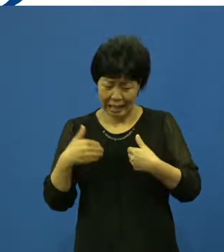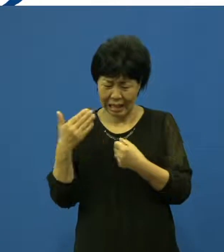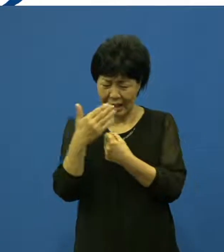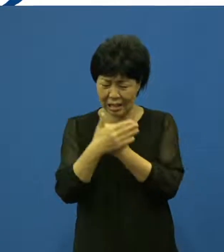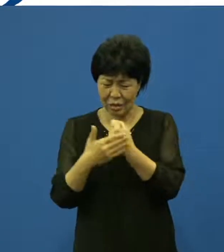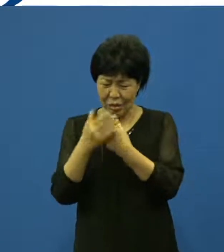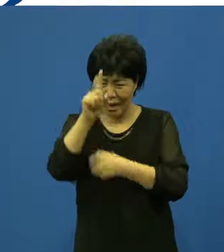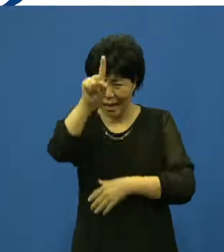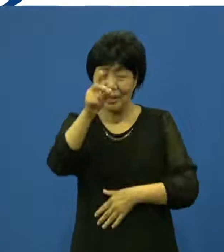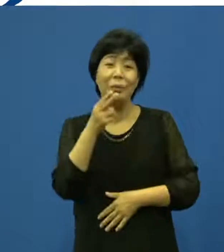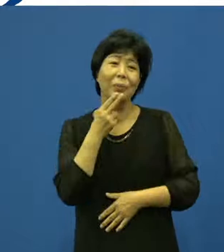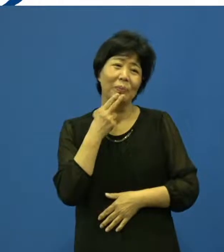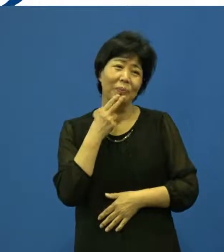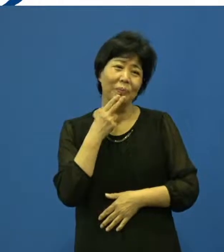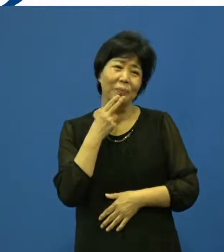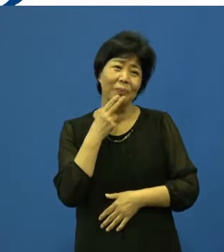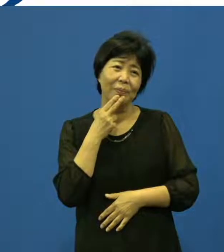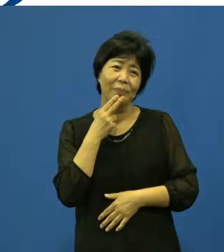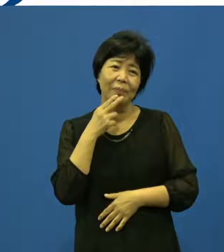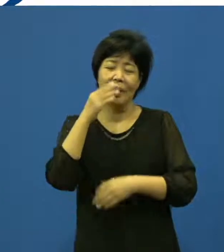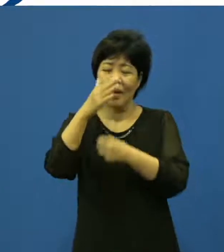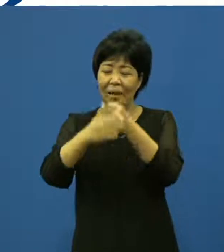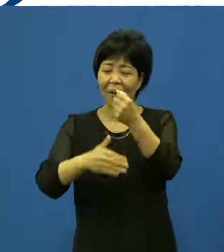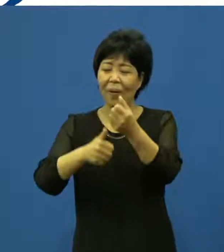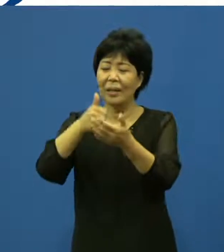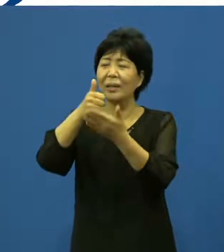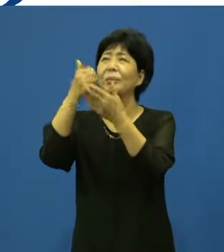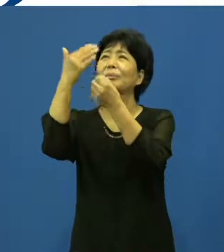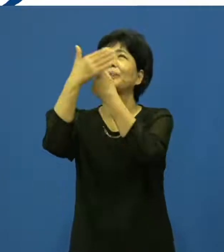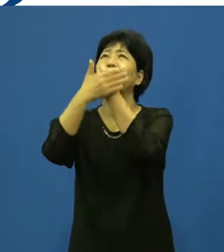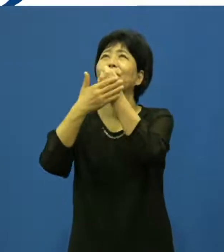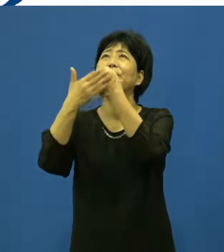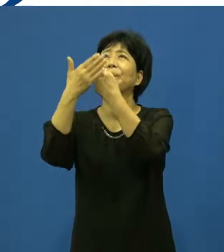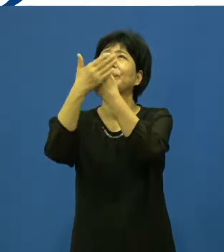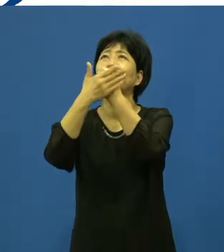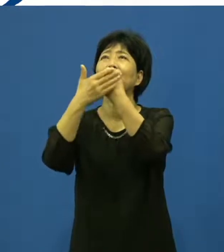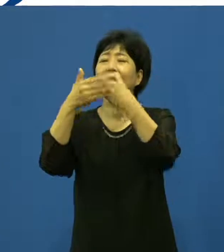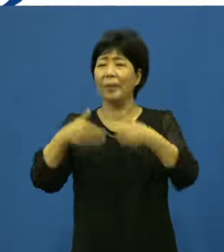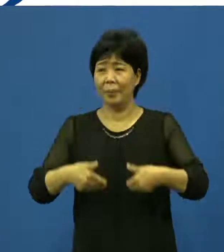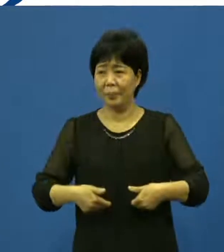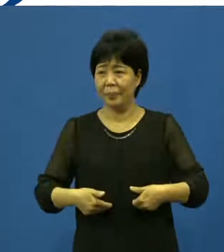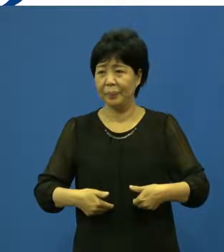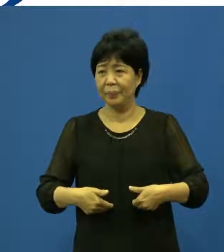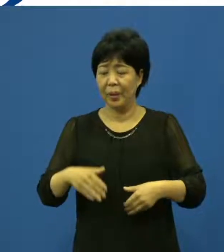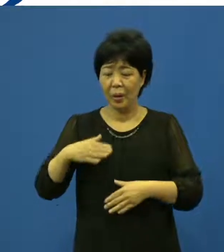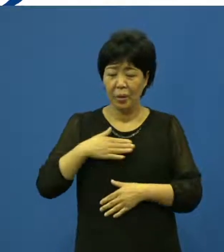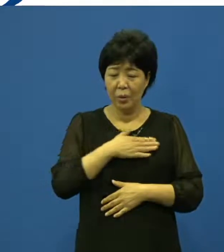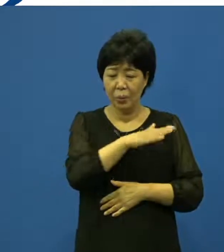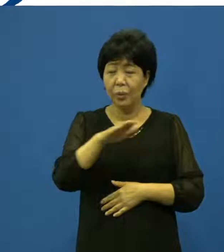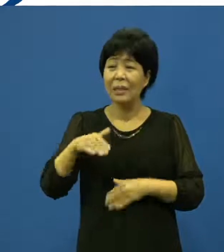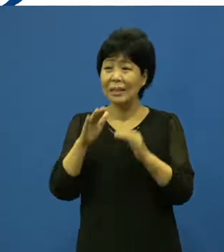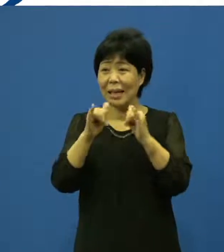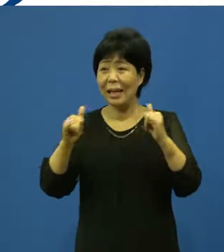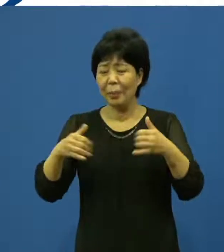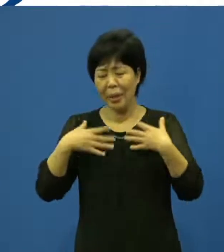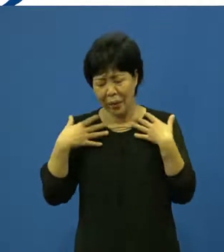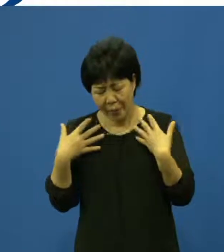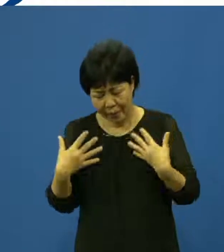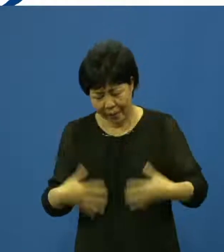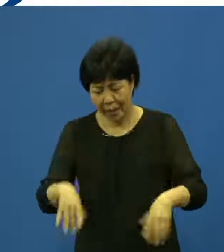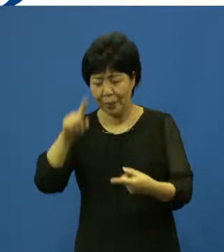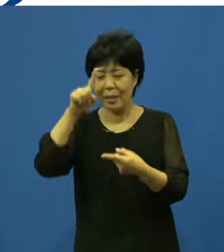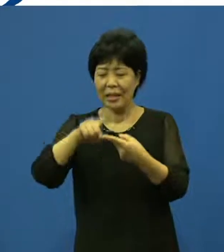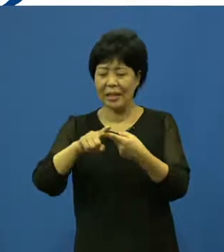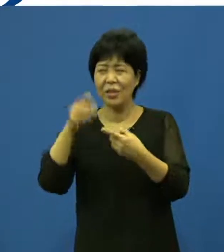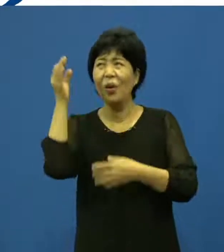긁지 말고 하나님의 은혜를 구해야 하는 것입니다. 그러려고 하면 어떻게 돼요? 우리의 연약함을 인정해야 합니다. 우리가